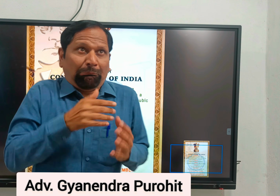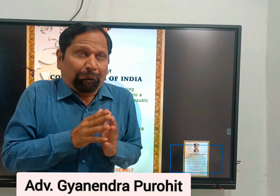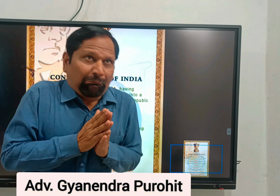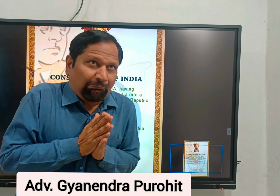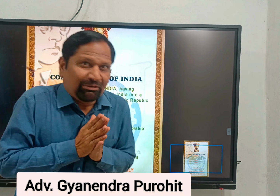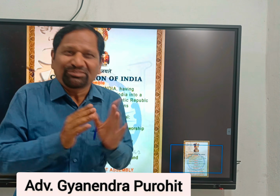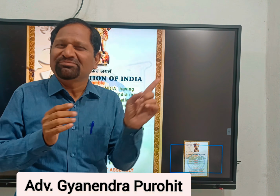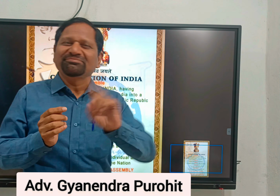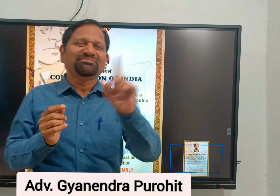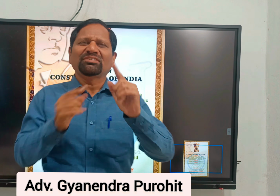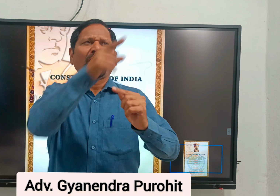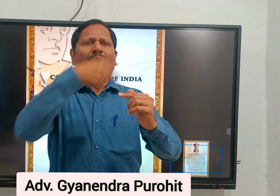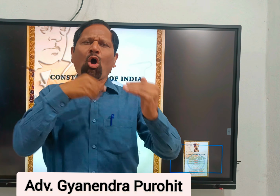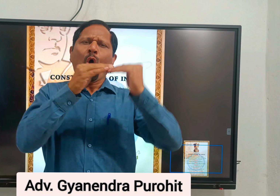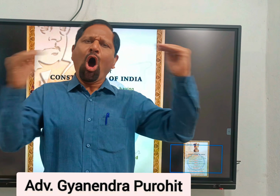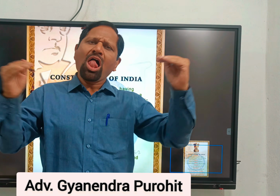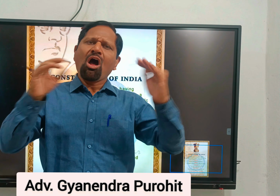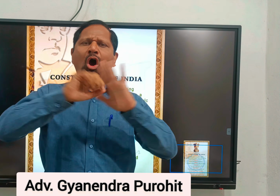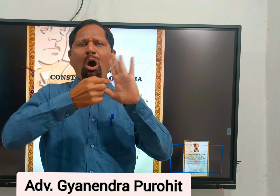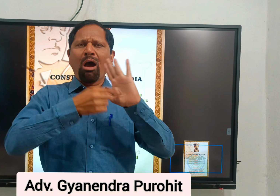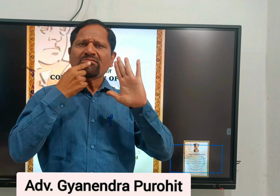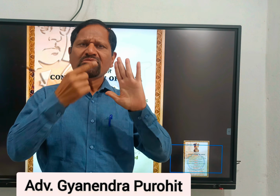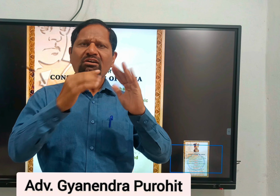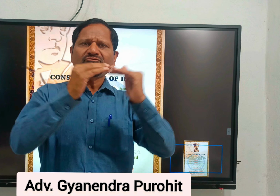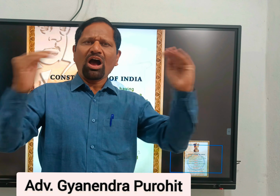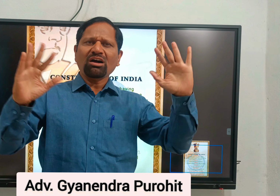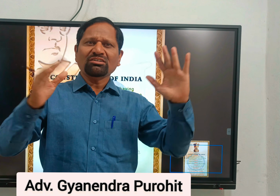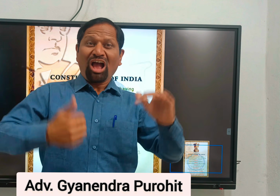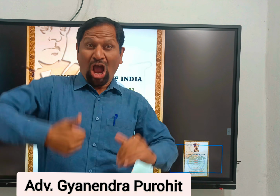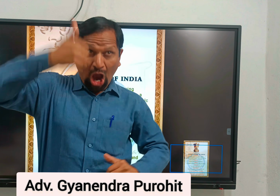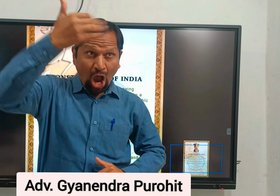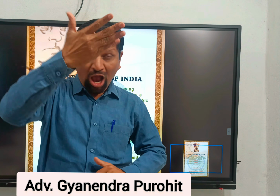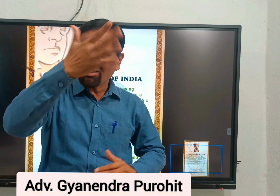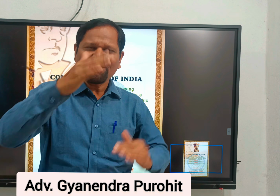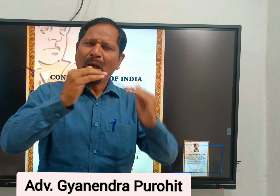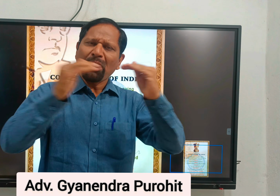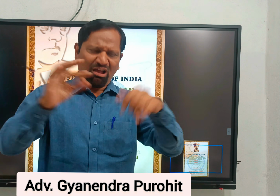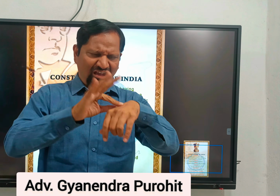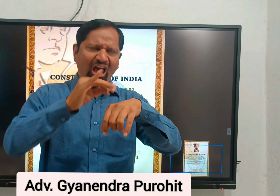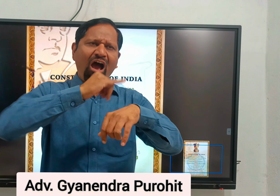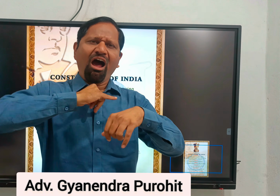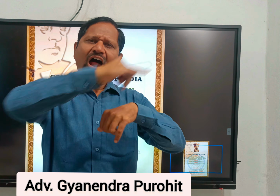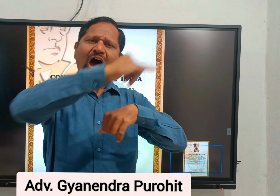उनके सामने हम अपने आप को कमज़ोर समझते नहीं। हम सब बराबर हैं, वे हमारे बराबर हैं,